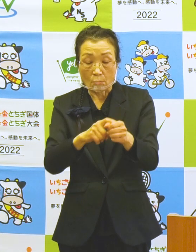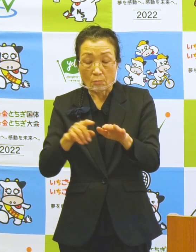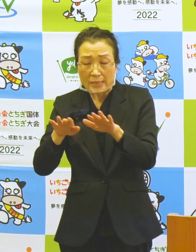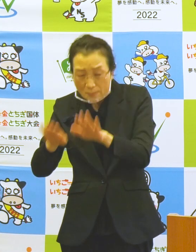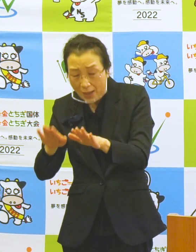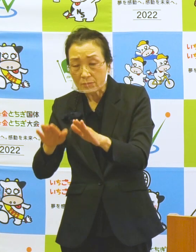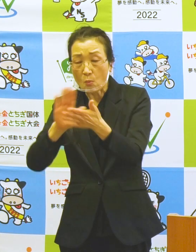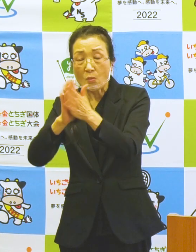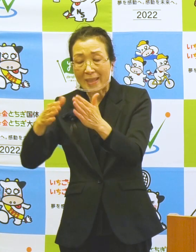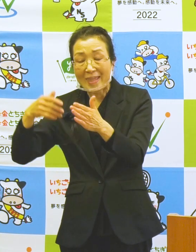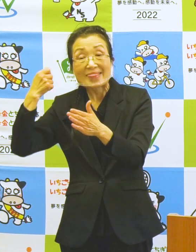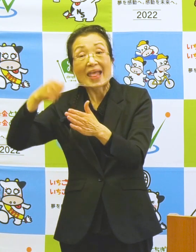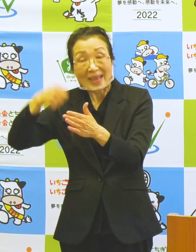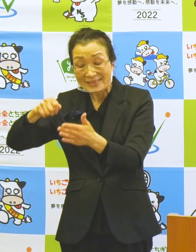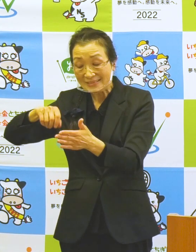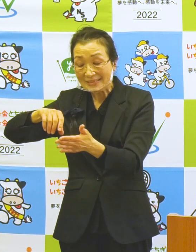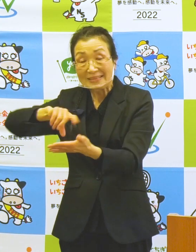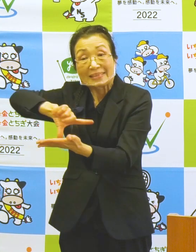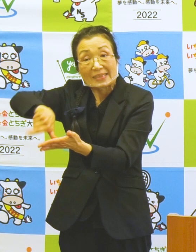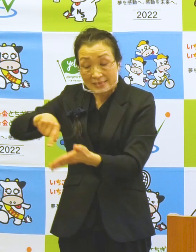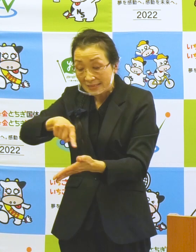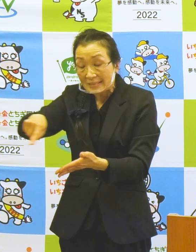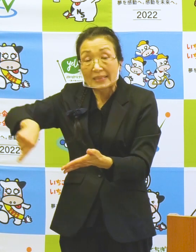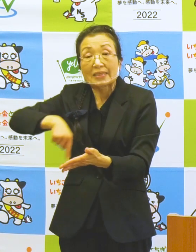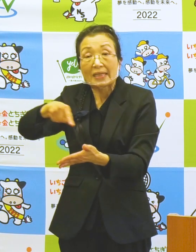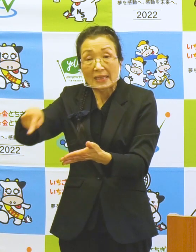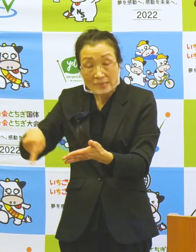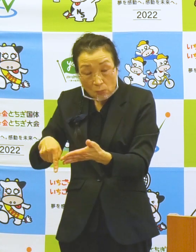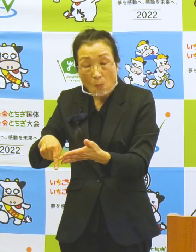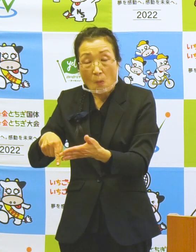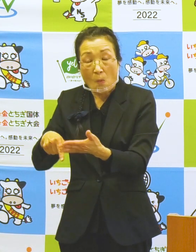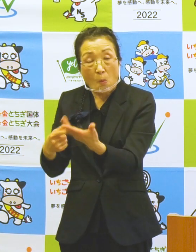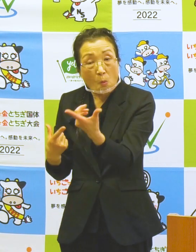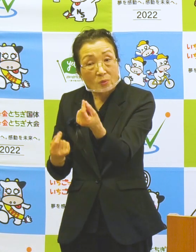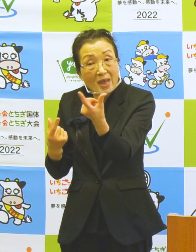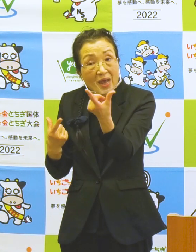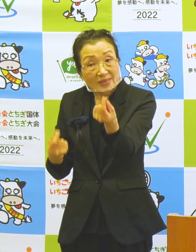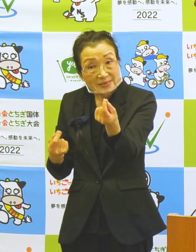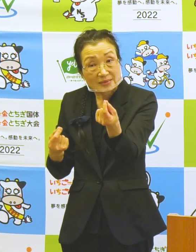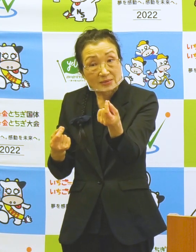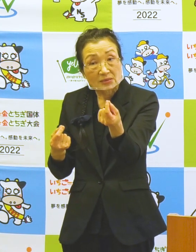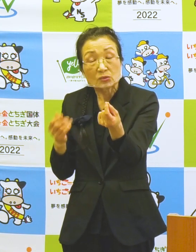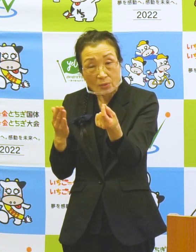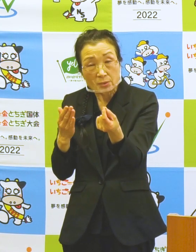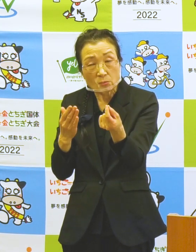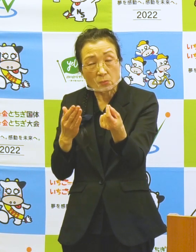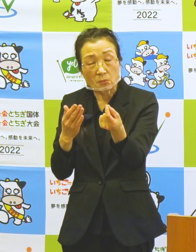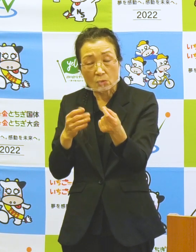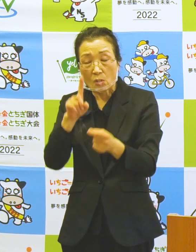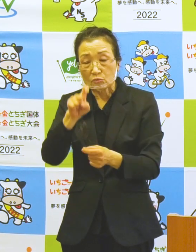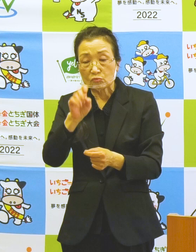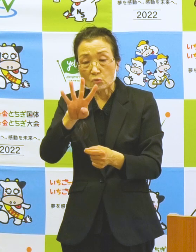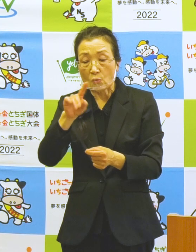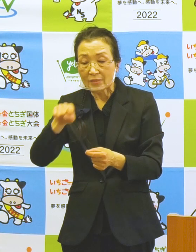南、栃木県南部の同じ同程度の 14.5